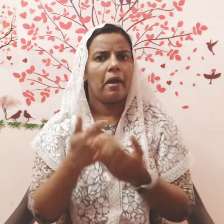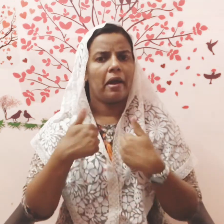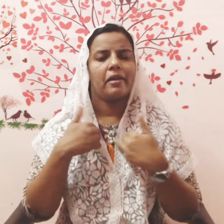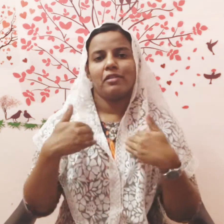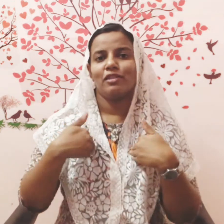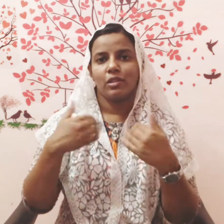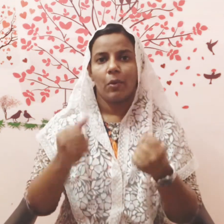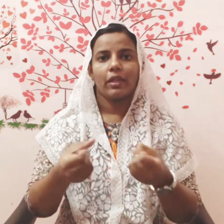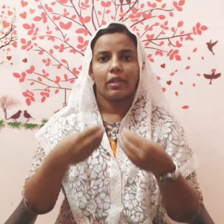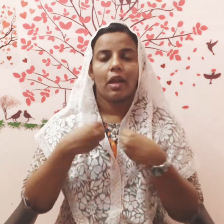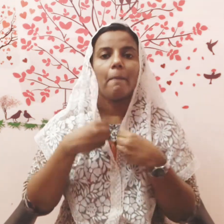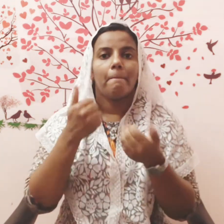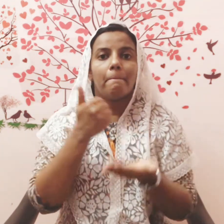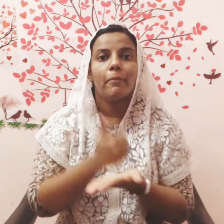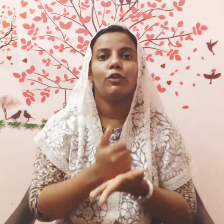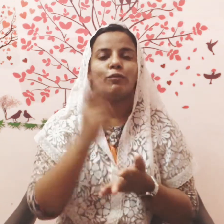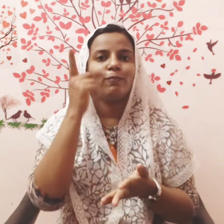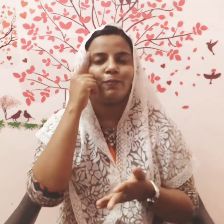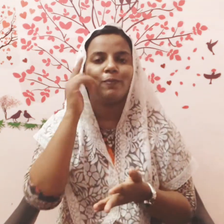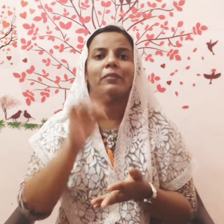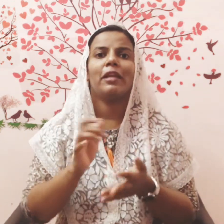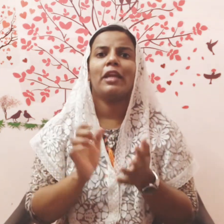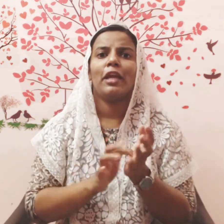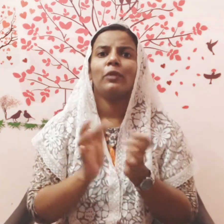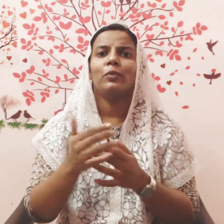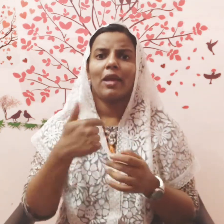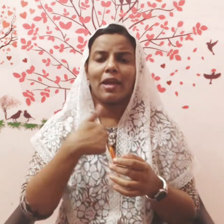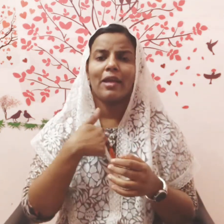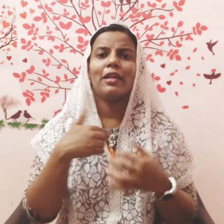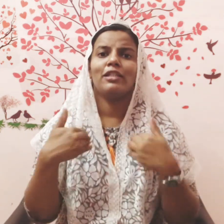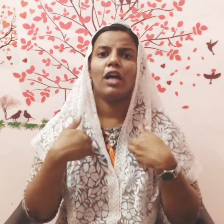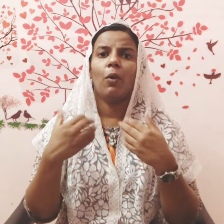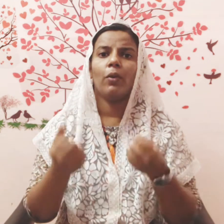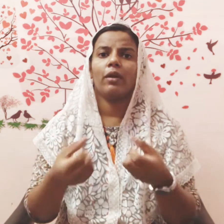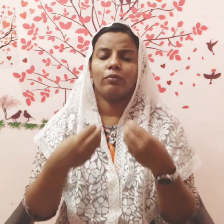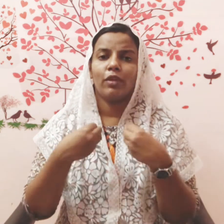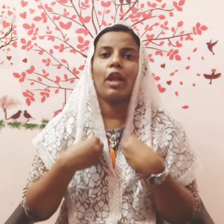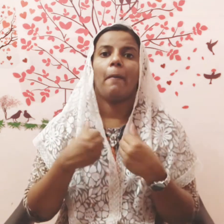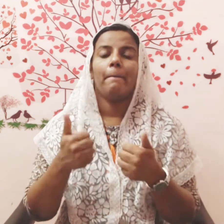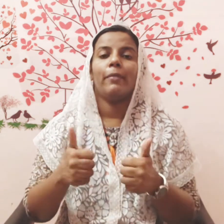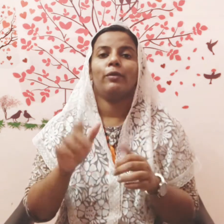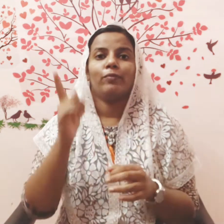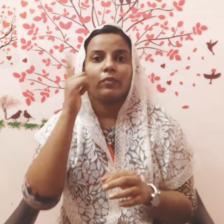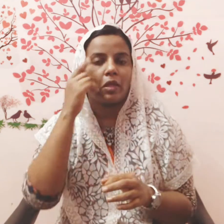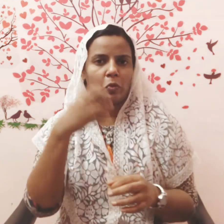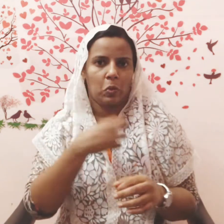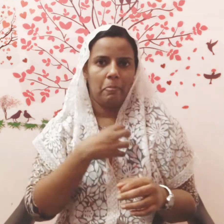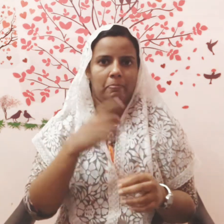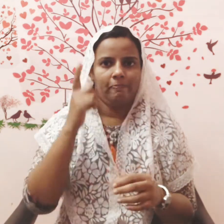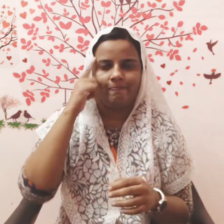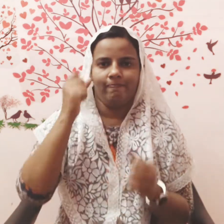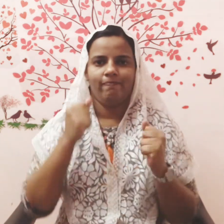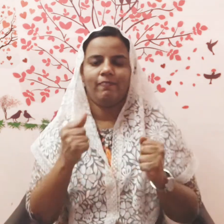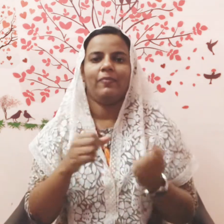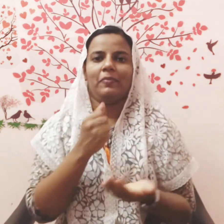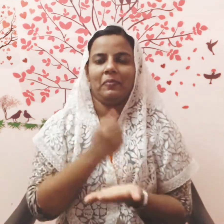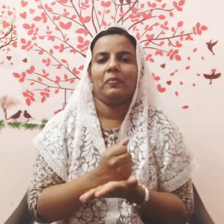എന്നെ സൗഖ്യമാക്കാൻ കഴിയും. ആമേൻ. ഈ യേശുവിന് എന്നെ സൗഖ്യമാക്കാൻ കഴിയും എന്ന് അവളവിടെ മനസ്സിൽ ഉറപ്പിച്ചു.